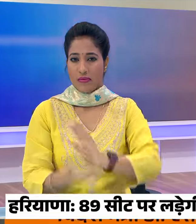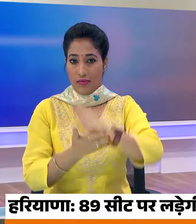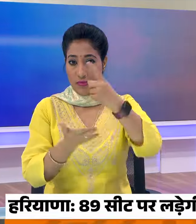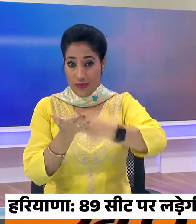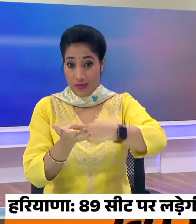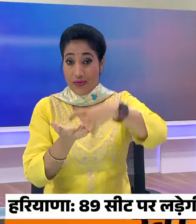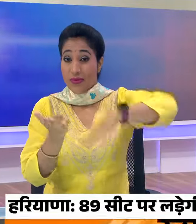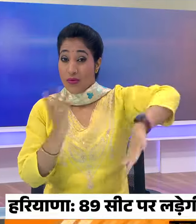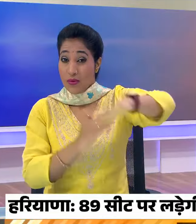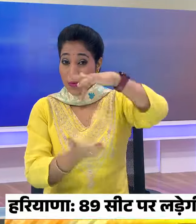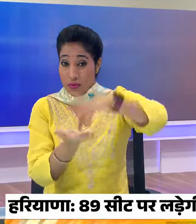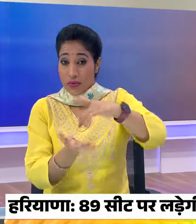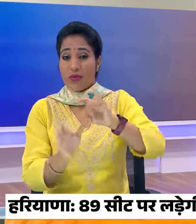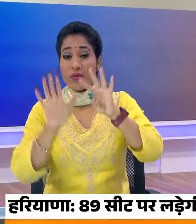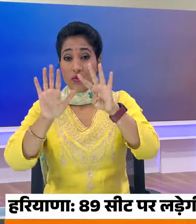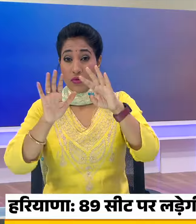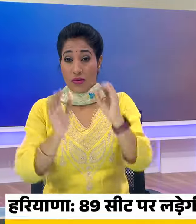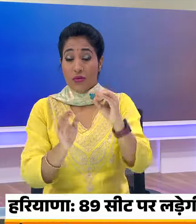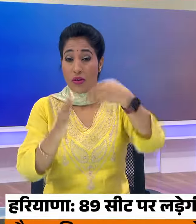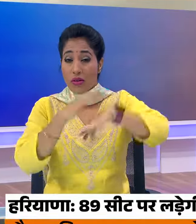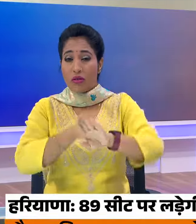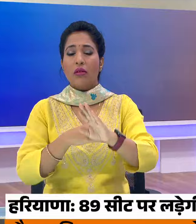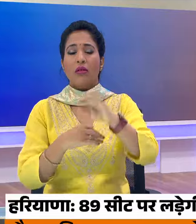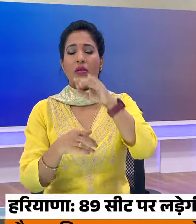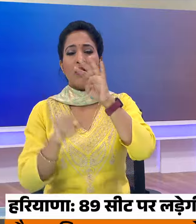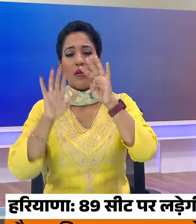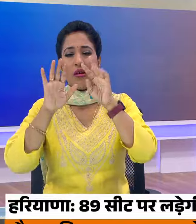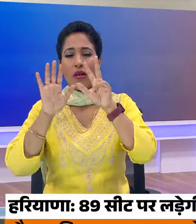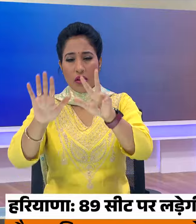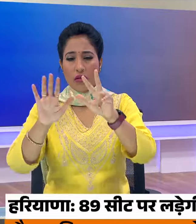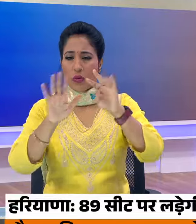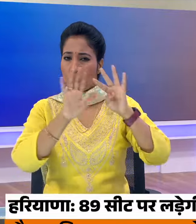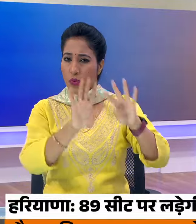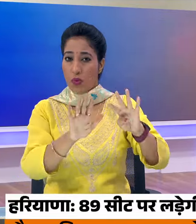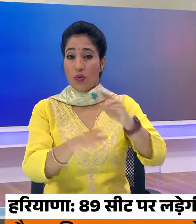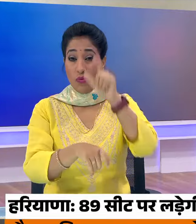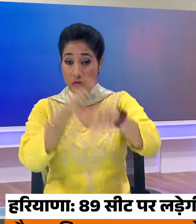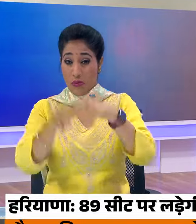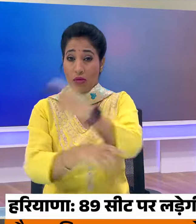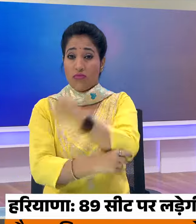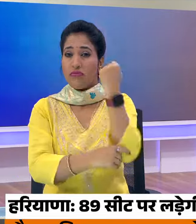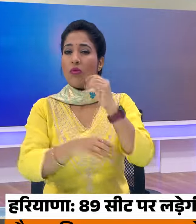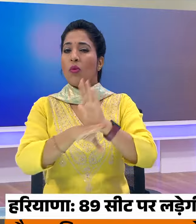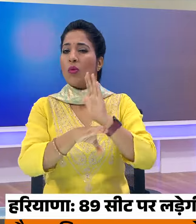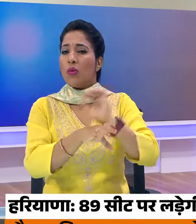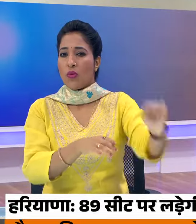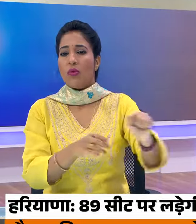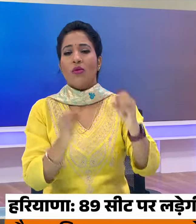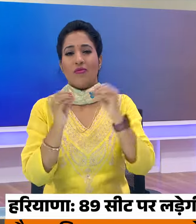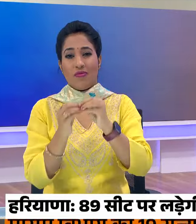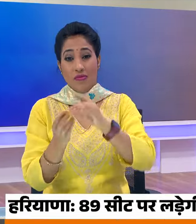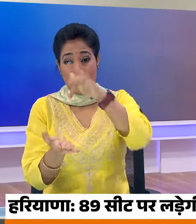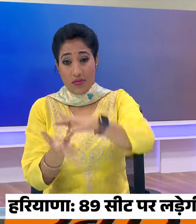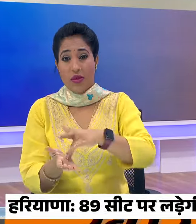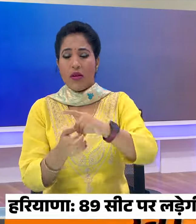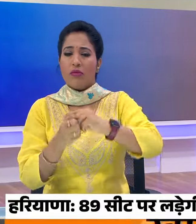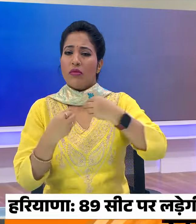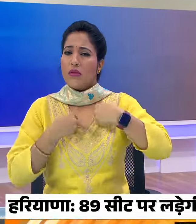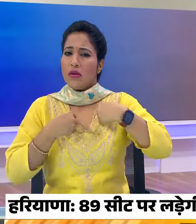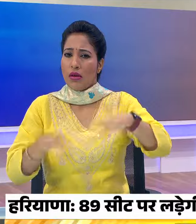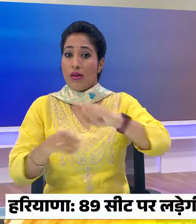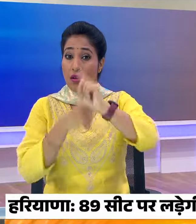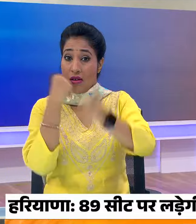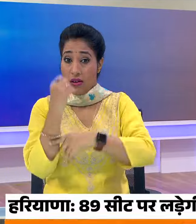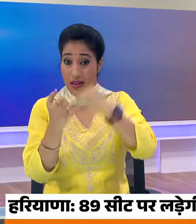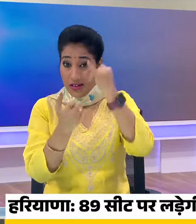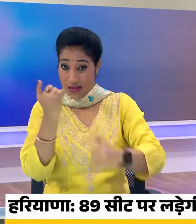हरियाणा में कांग्रेस ने 90 में से 89 सीटों पर उतारे उम्मीदवार। भिवानी सीट सीपीएम के लिए छोड़ी। नामांकन के आखिरी दिन प्रत्याशियों